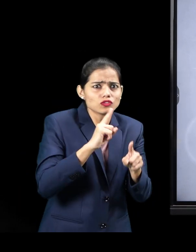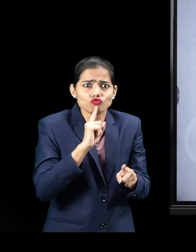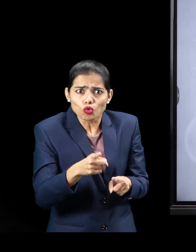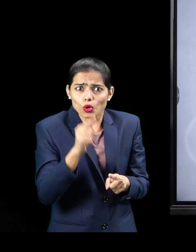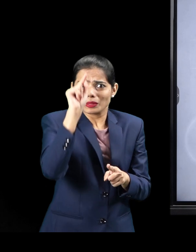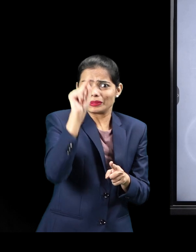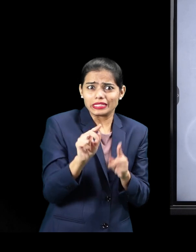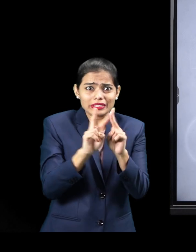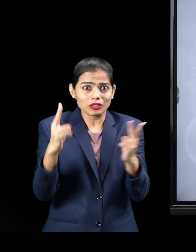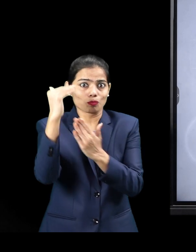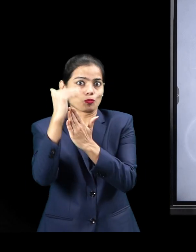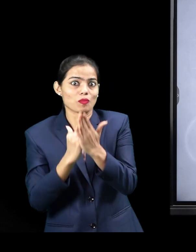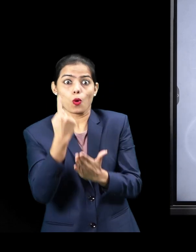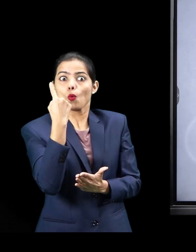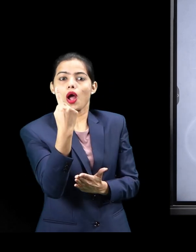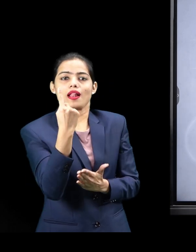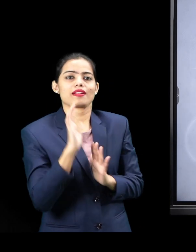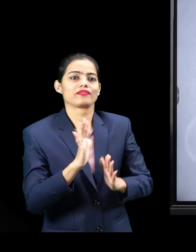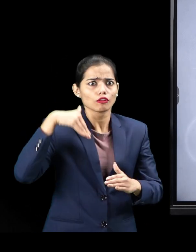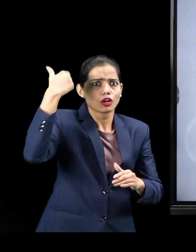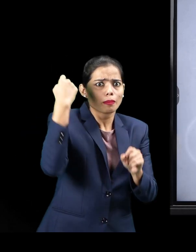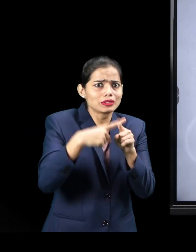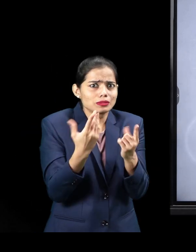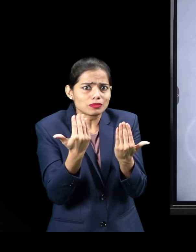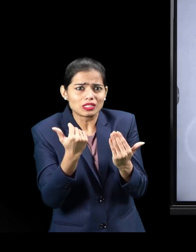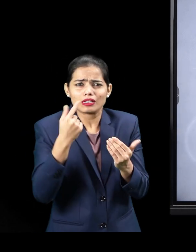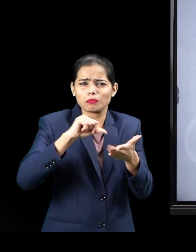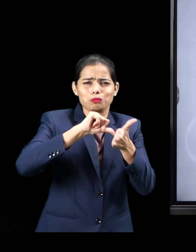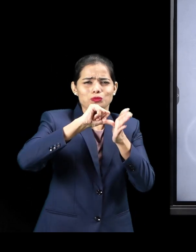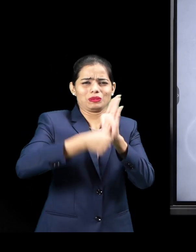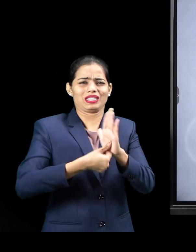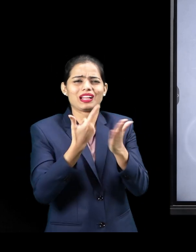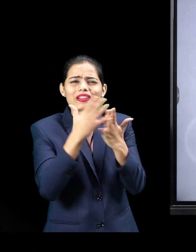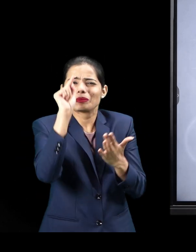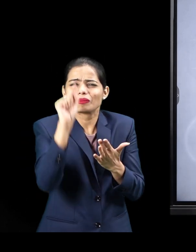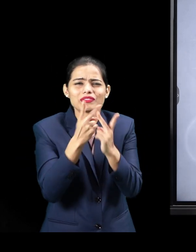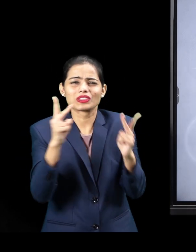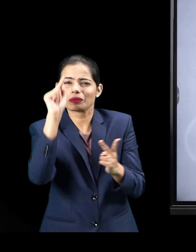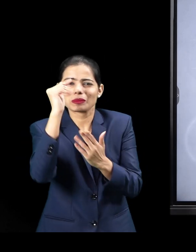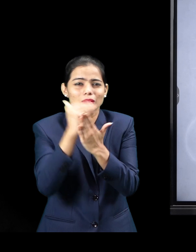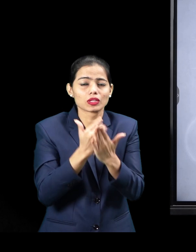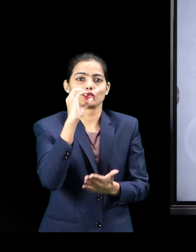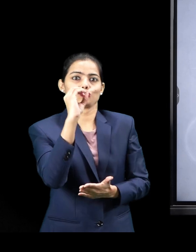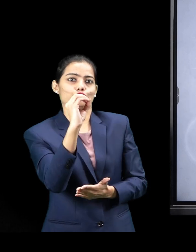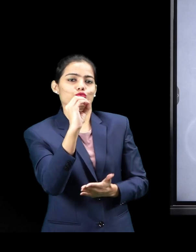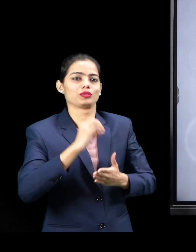ఖచ్చితంగా ఈవెంట్ యొక్క సంభావ్యత 1. అసాధ్యమైన సంఘటన యొక్క సంభావ్యత 0.